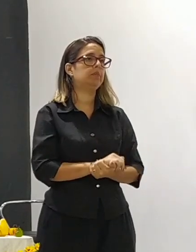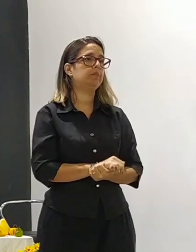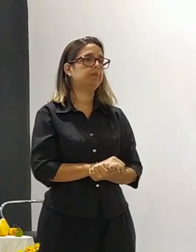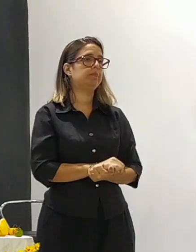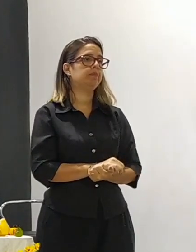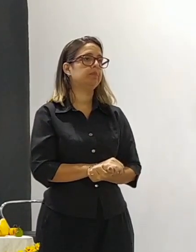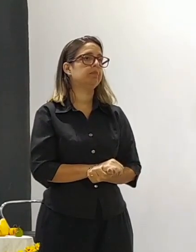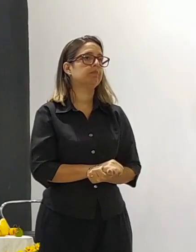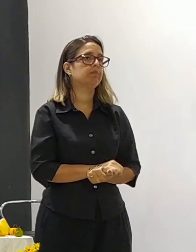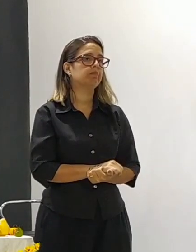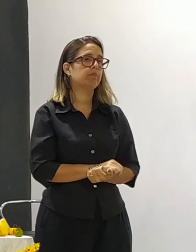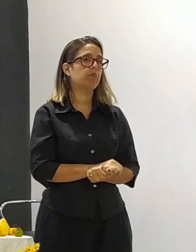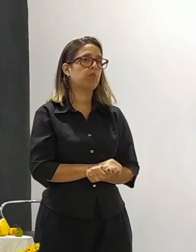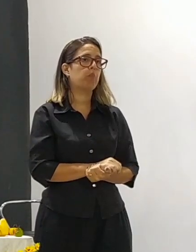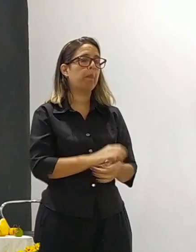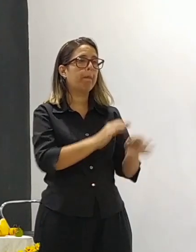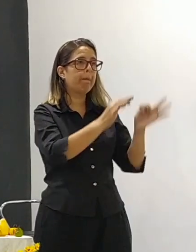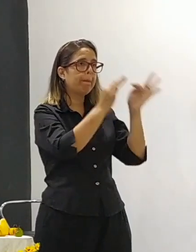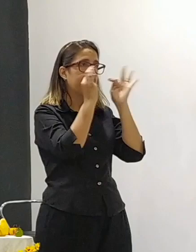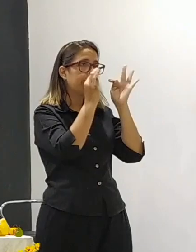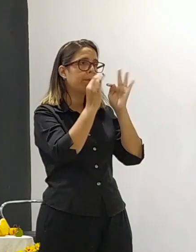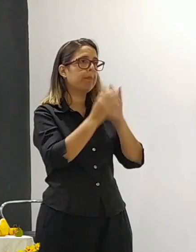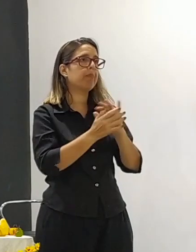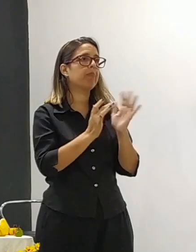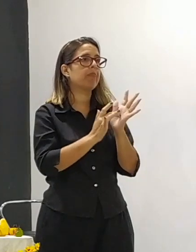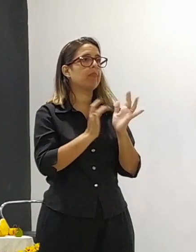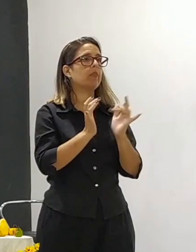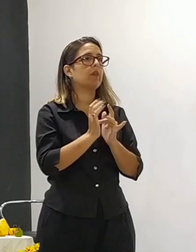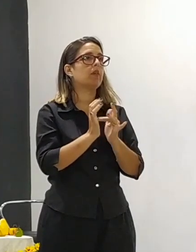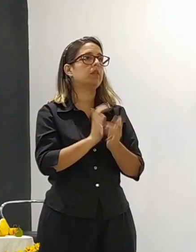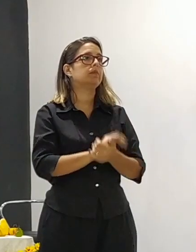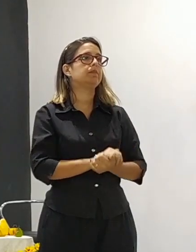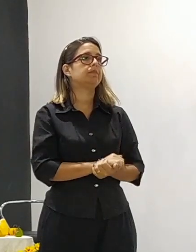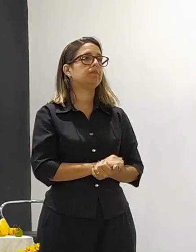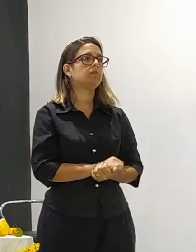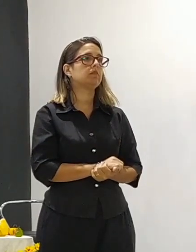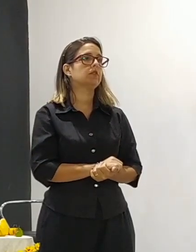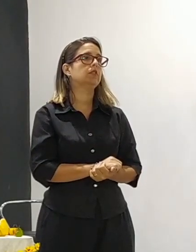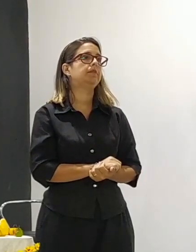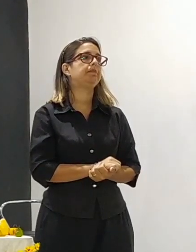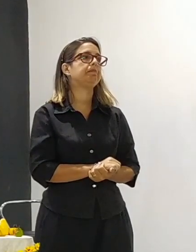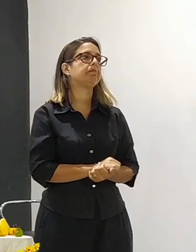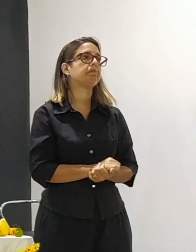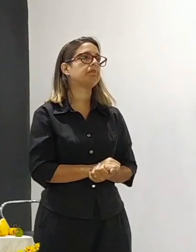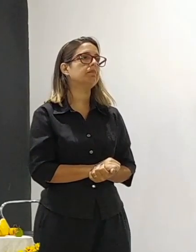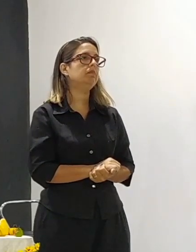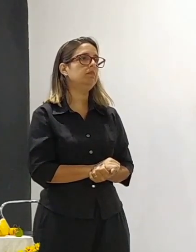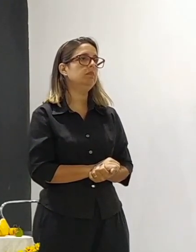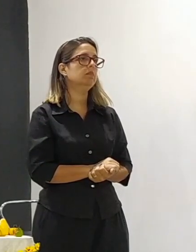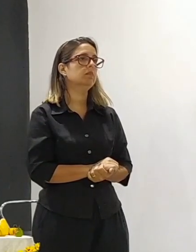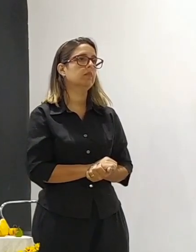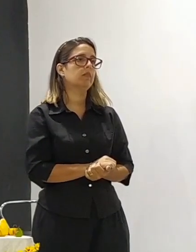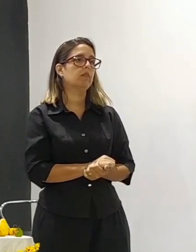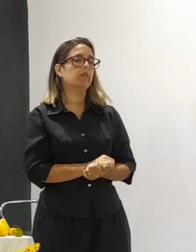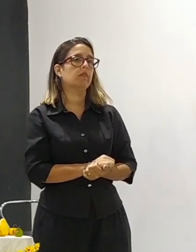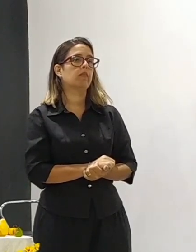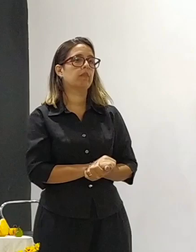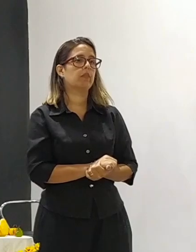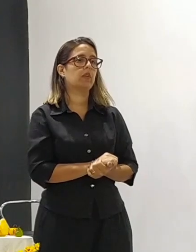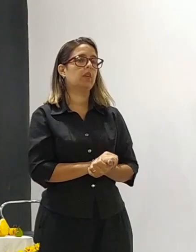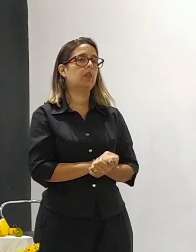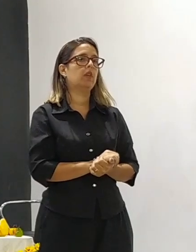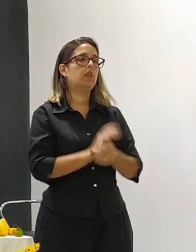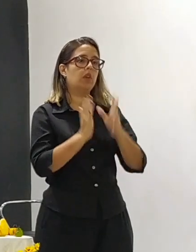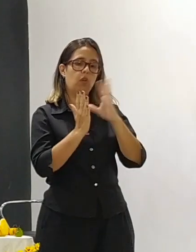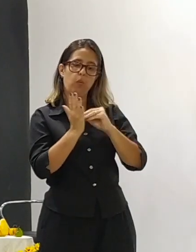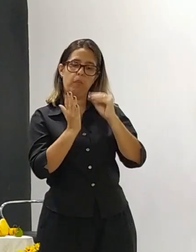você atua, testemunha de Jesus. Seja uma testemunha, seja um enviado, um